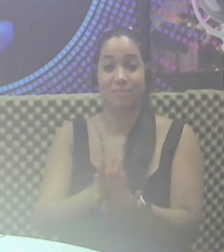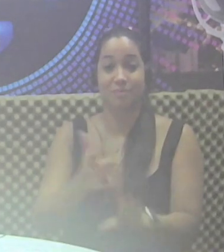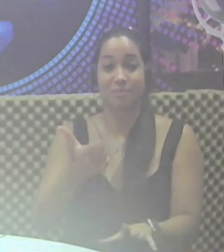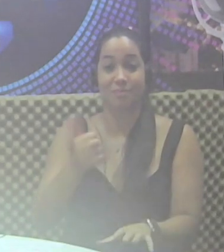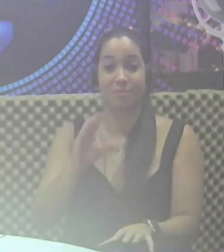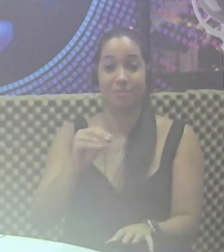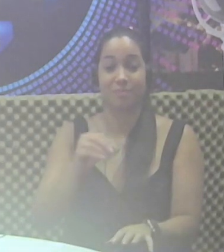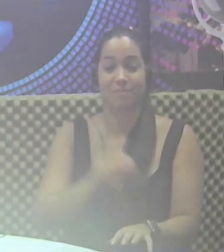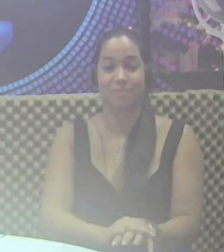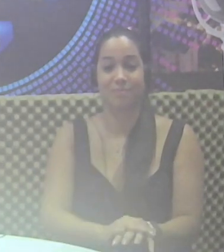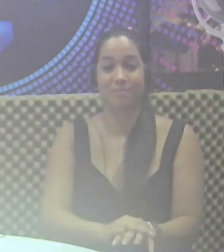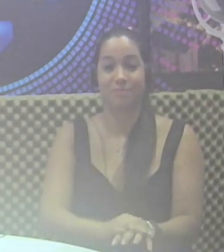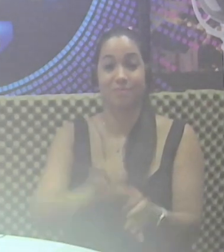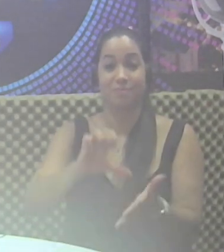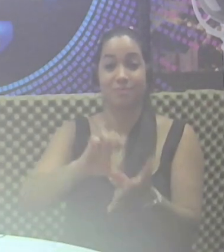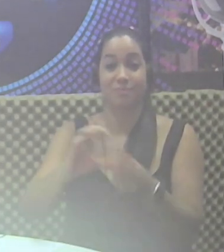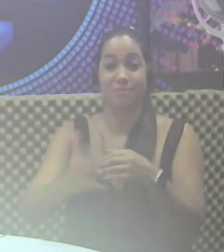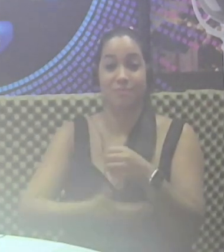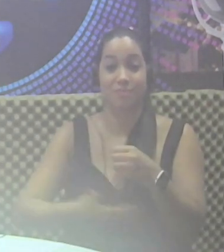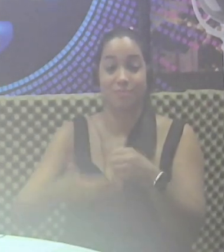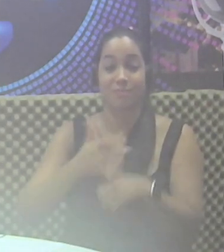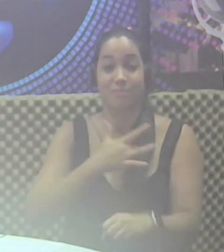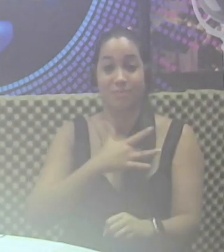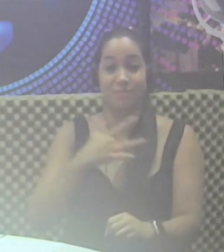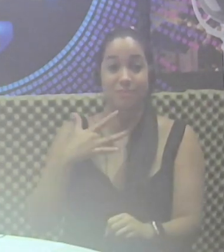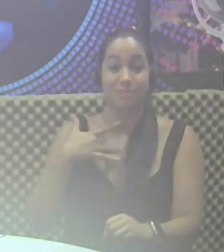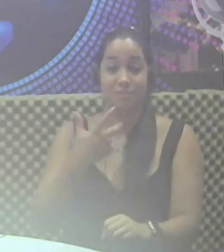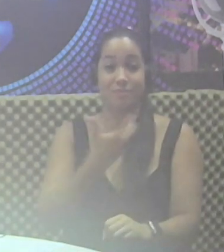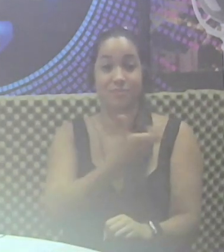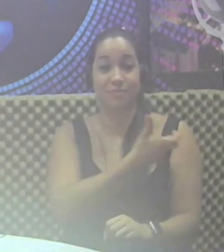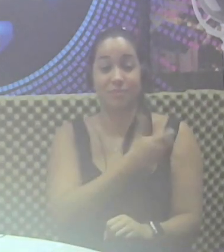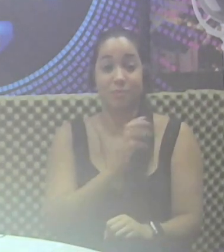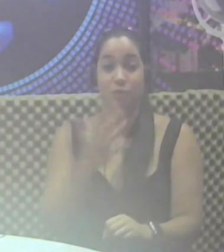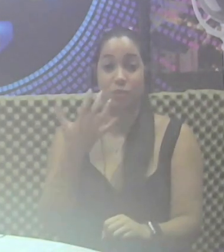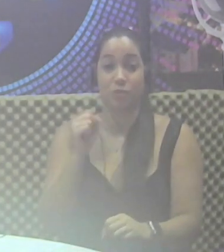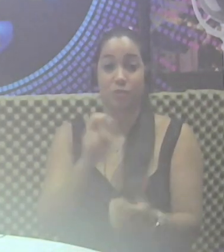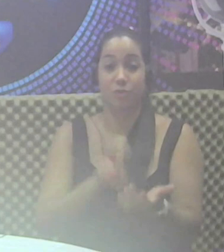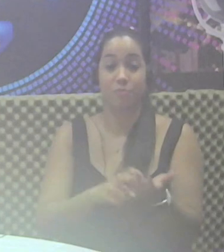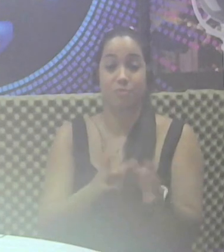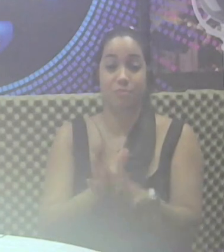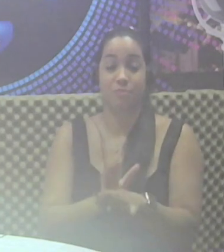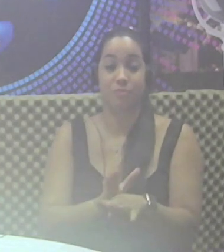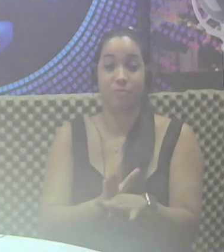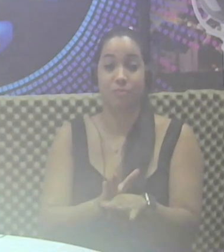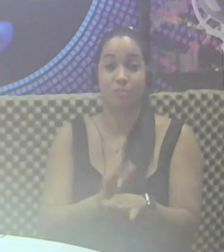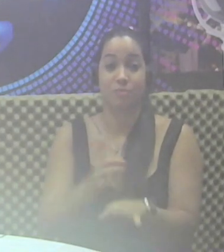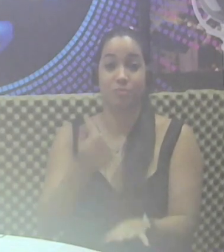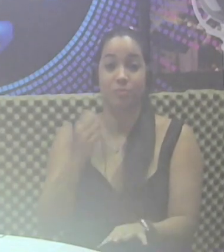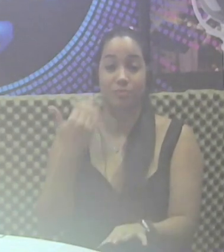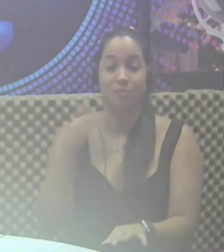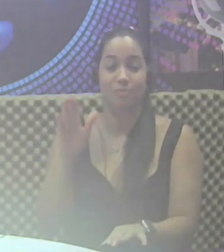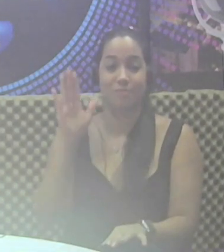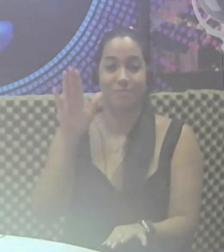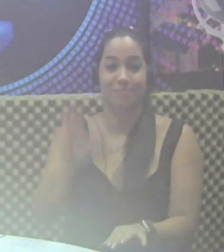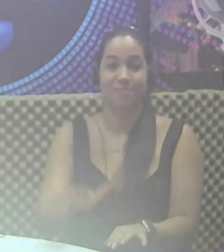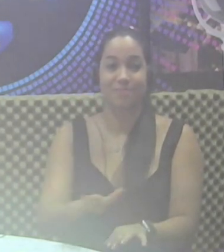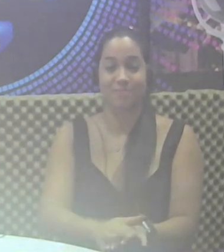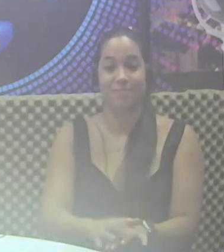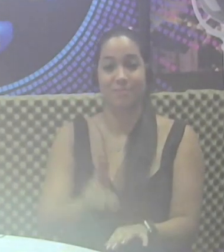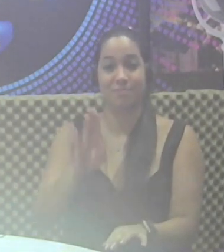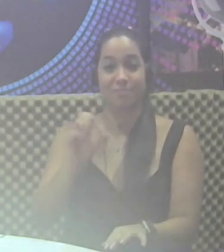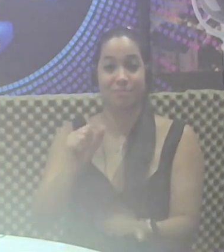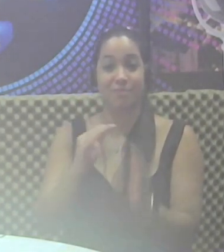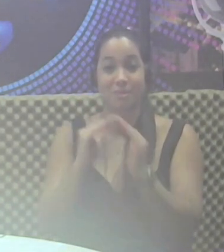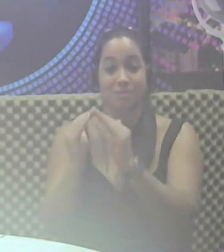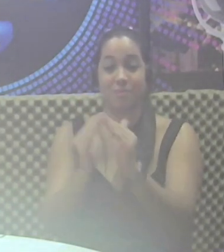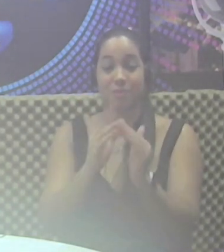noite. Já nas unidades básicas de saúde, a vacinação ocorre de 8 da manhã até às 6h30 da tarde. E nas UBSs dos